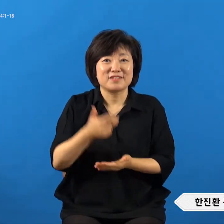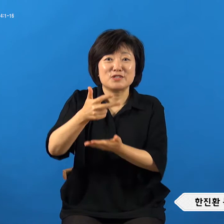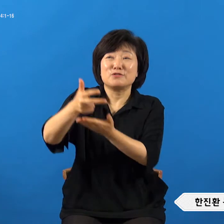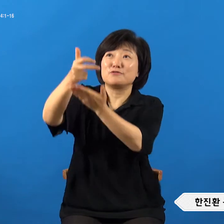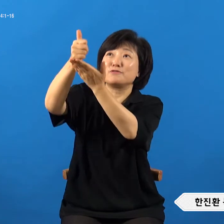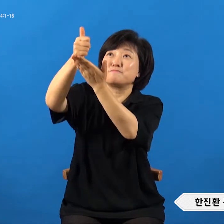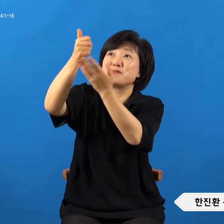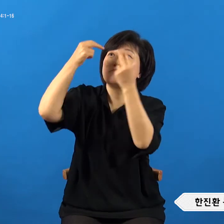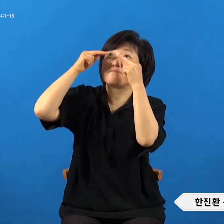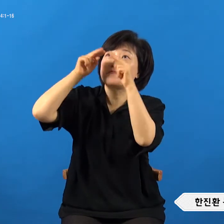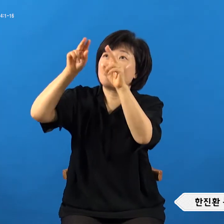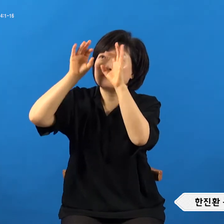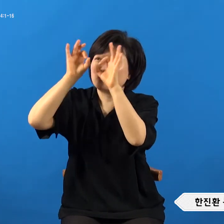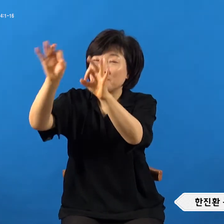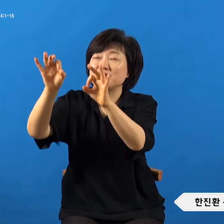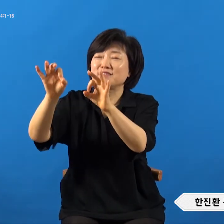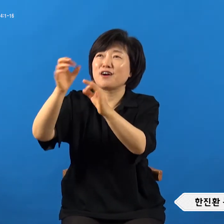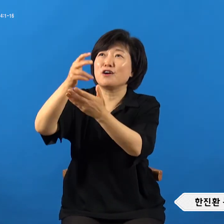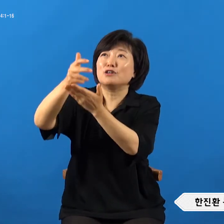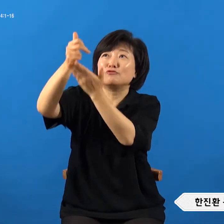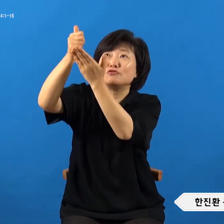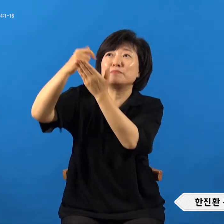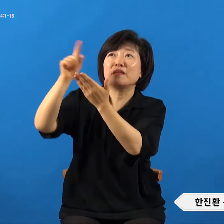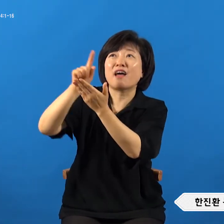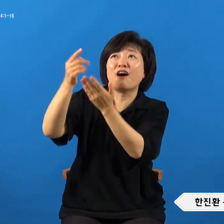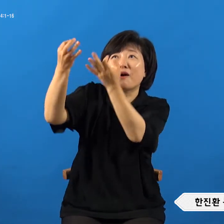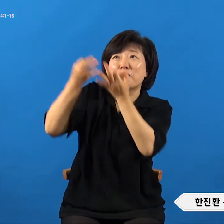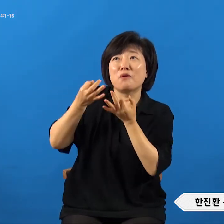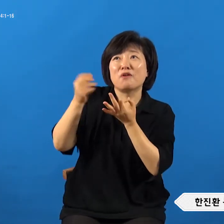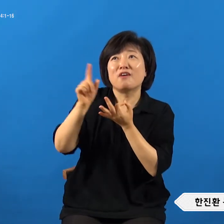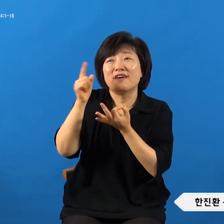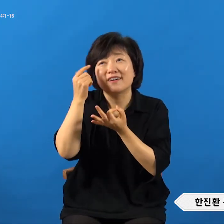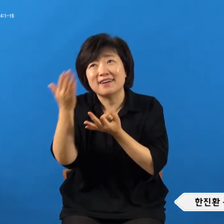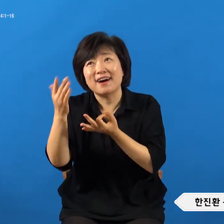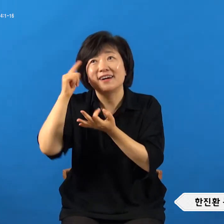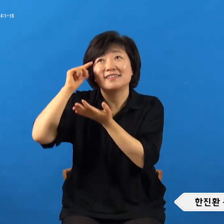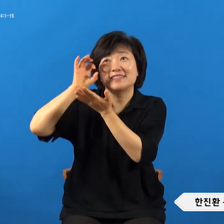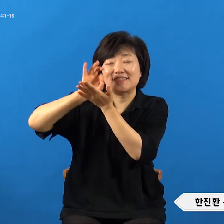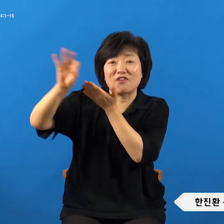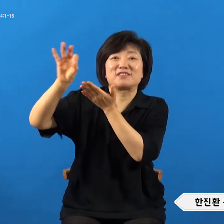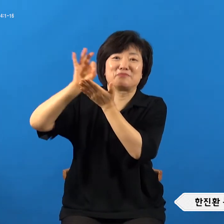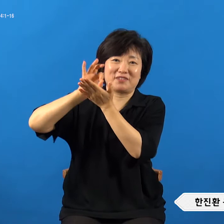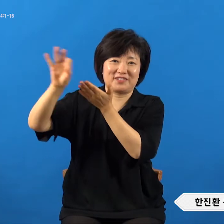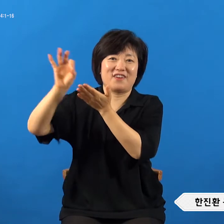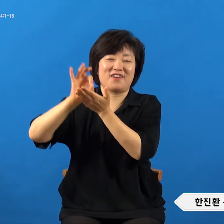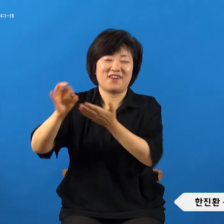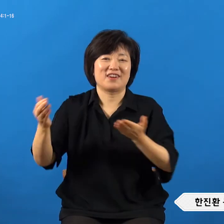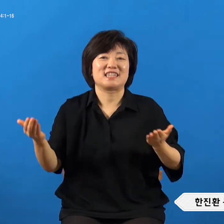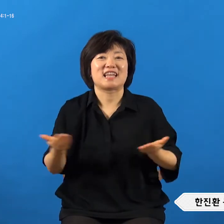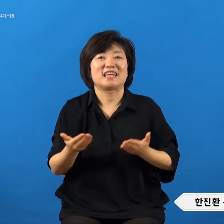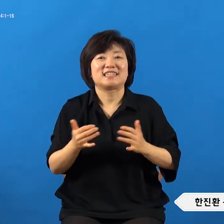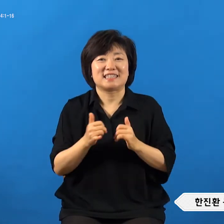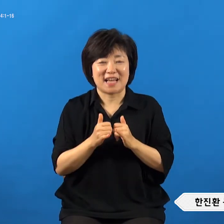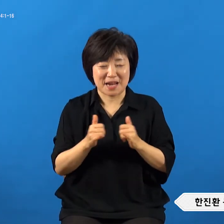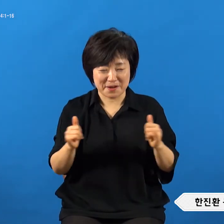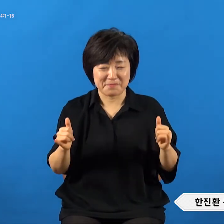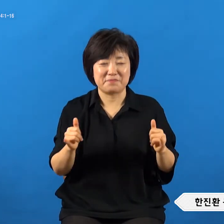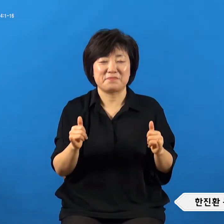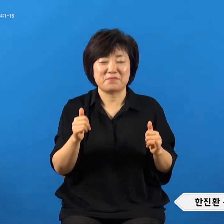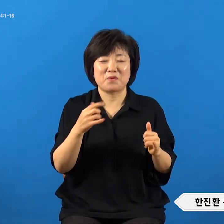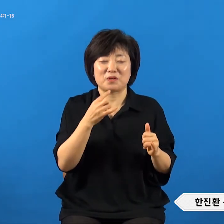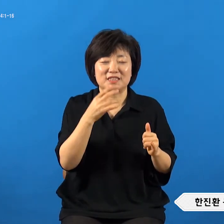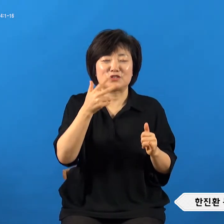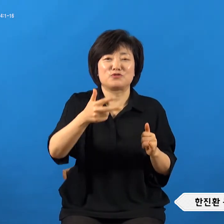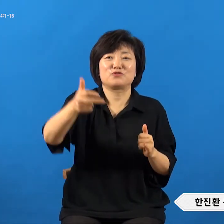그래서 주님만 바라보면서 주님이 나를 어떻게 보실까, 그것만 신경 쓰면서 일하는 사람이